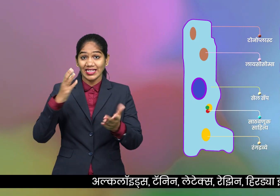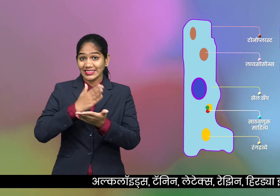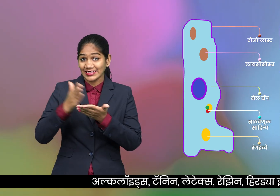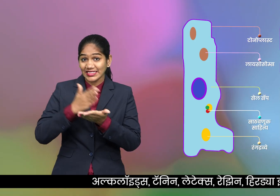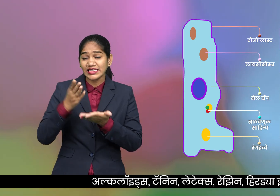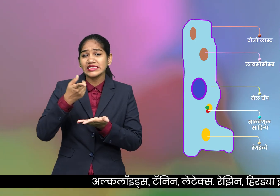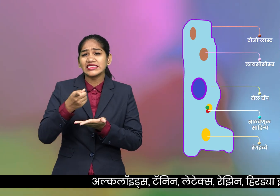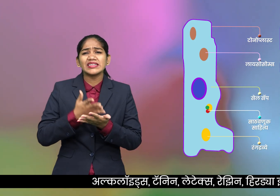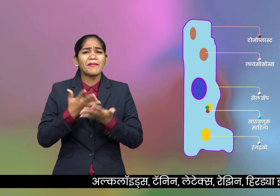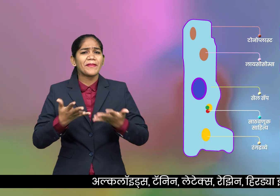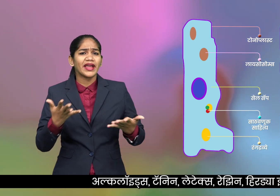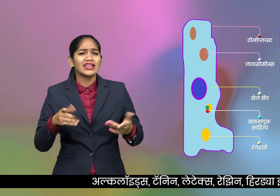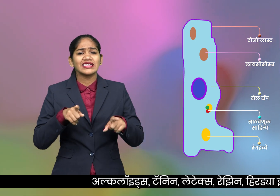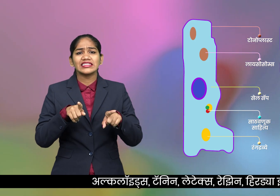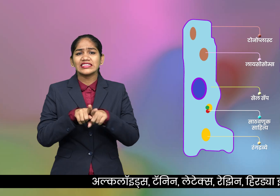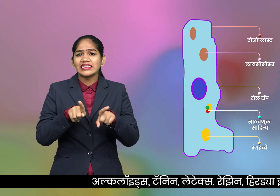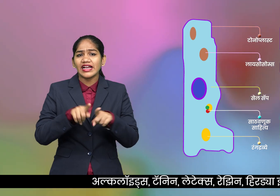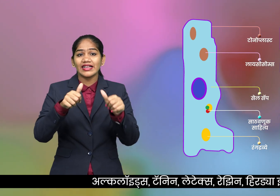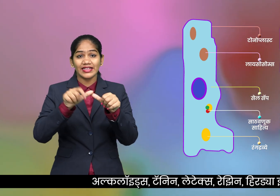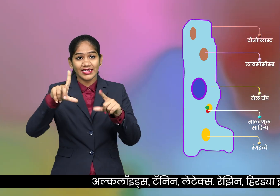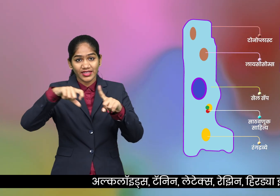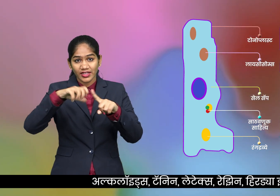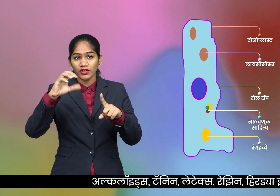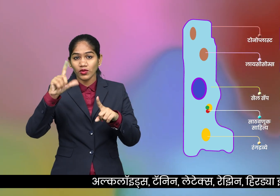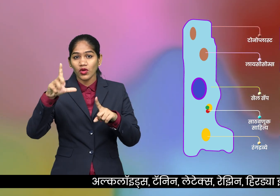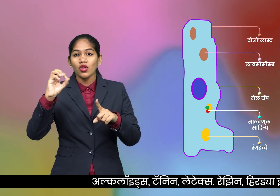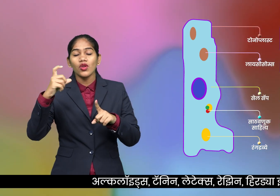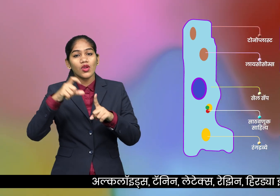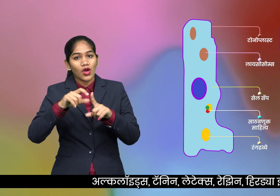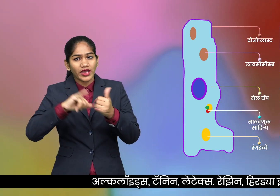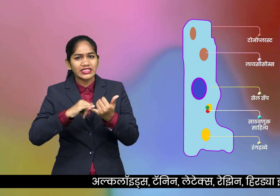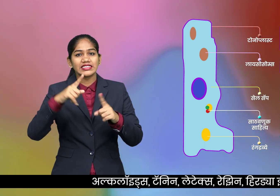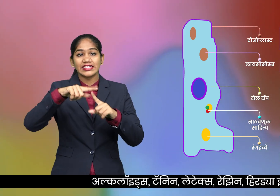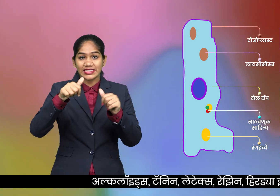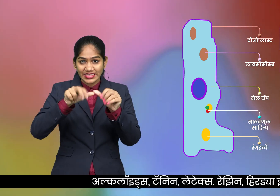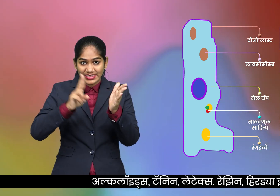अल्कलॉइड्स, स्ट्रॅनिन, लॅटेक्स, रेझिन, हिरड्या इत्यादी